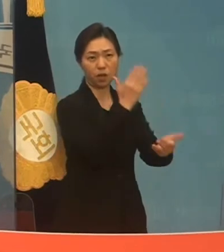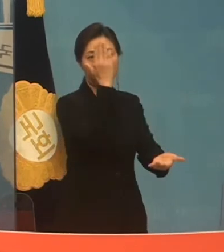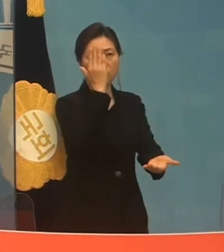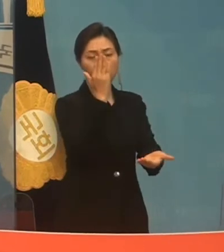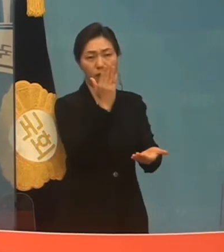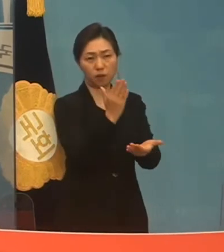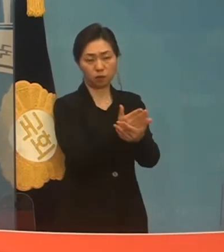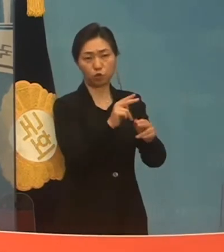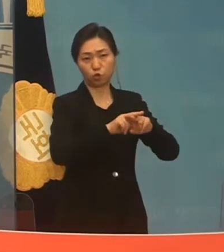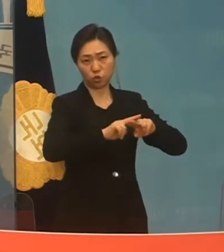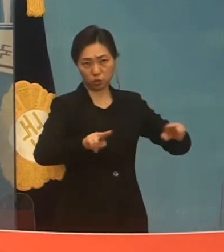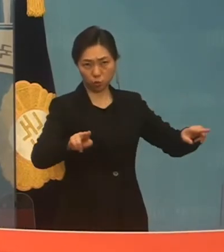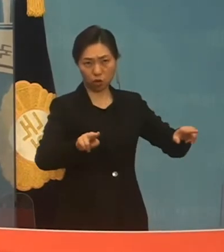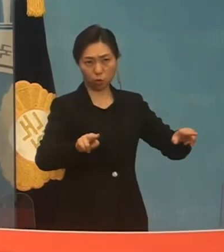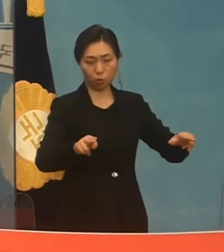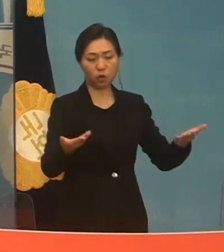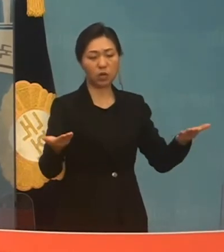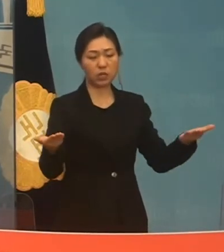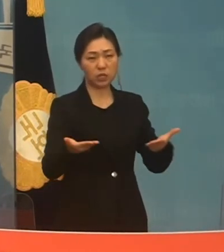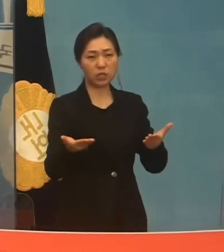고용 승계를 보장하라.